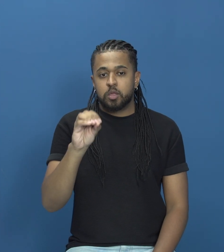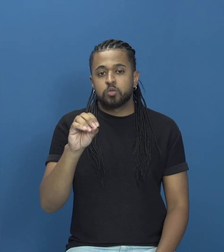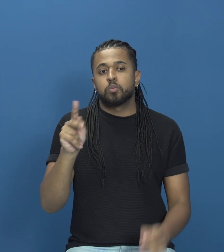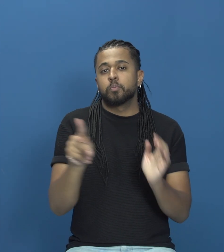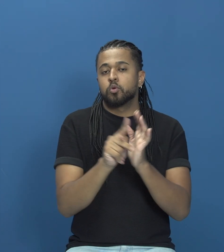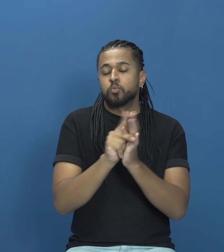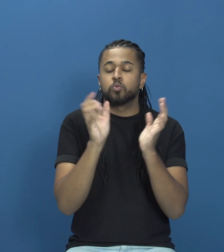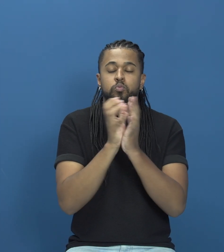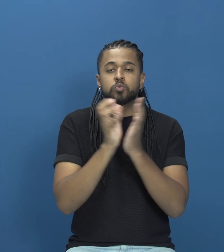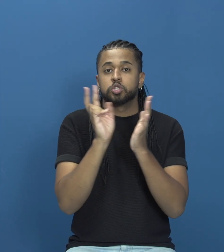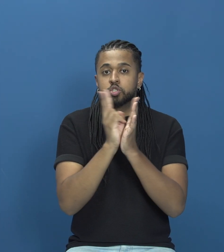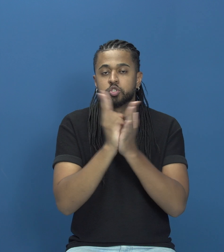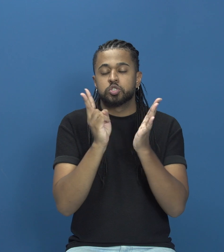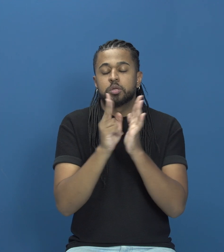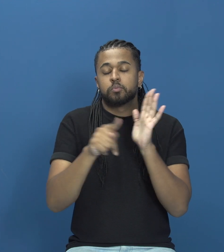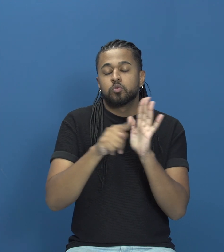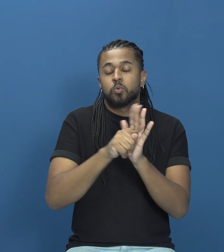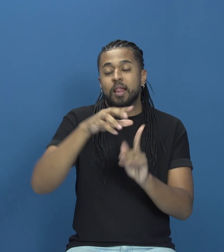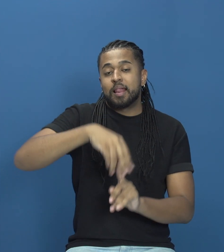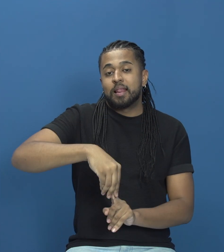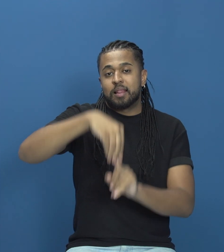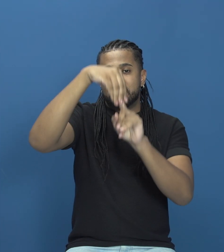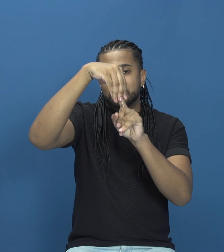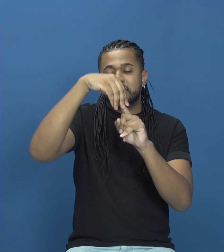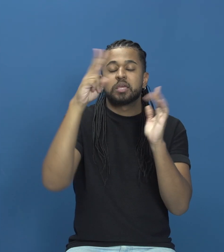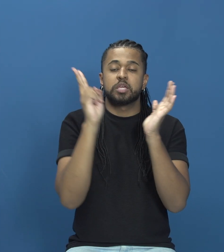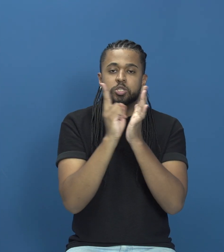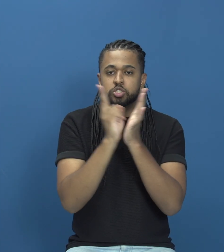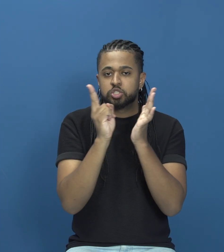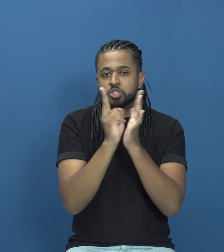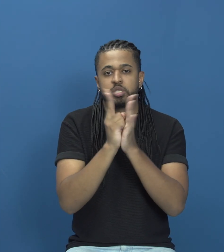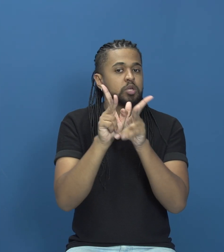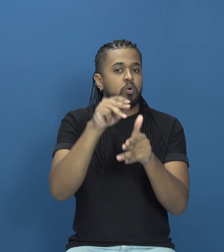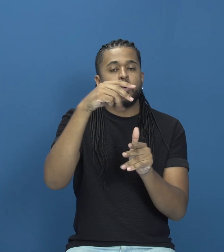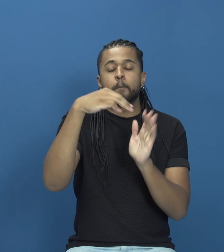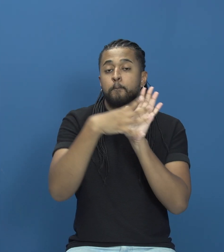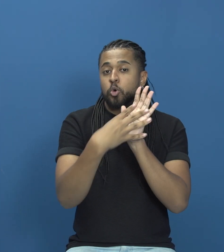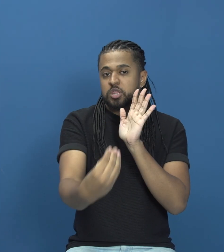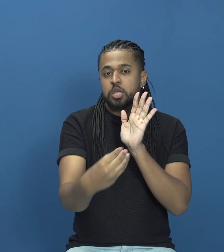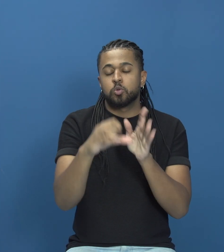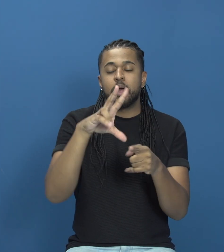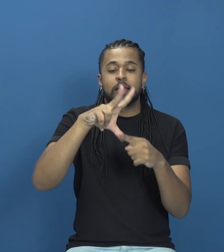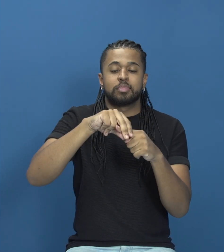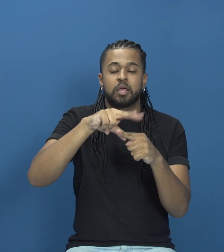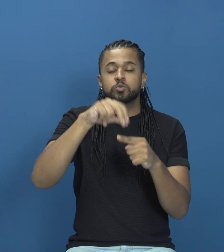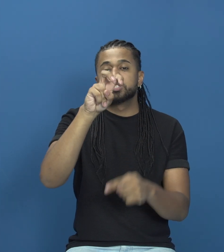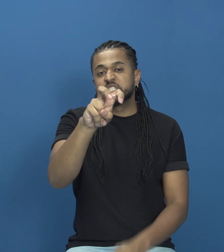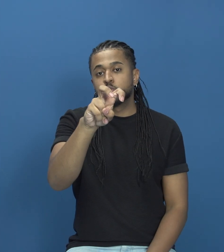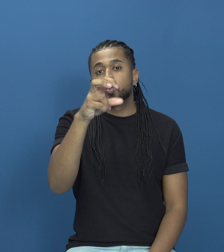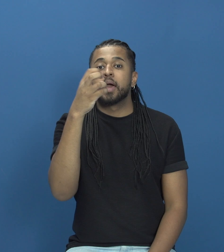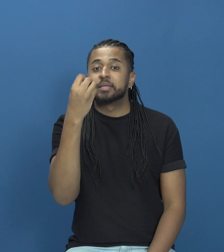comunidade indígena, emitida pelas lideranças indígenas, conforme modelos disponíveis nos anexos